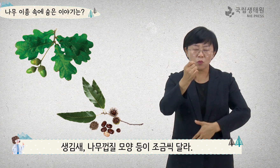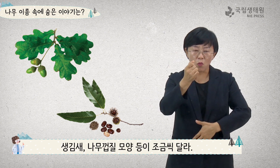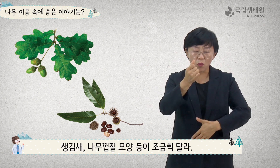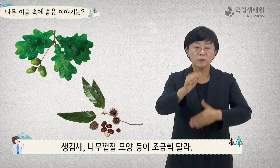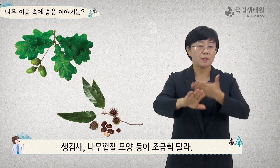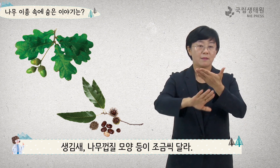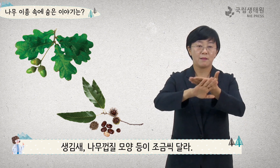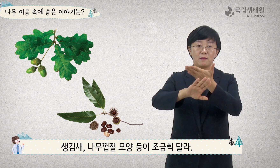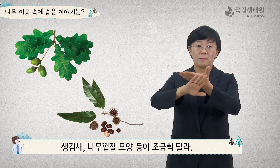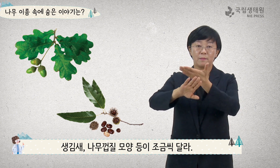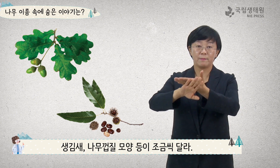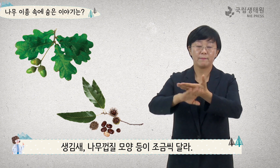달라.